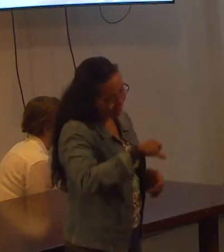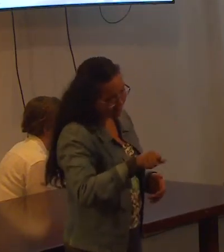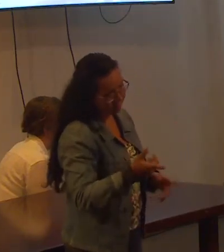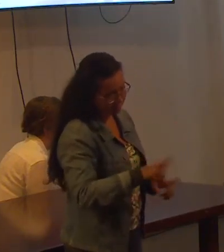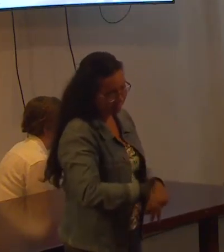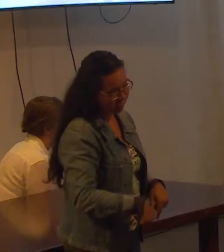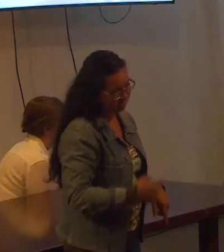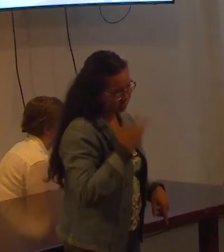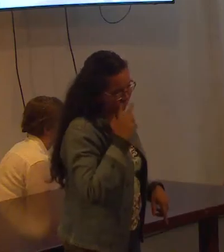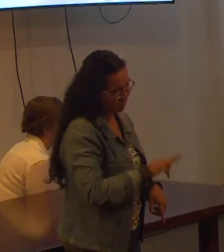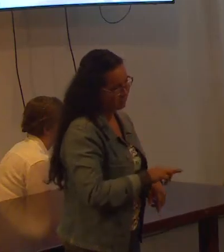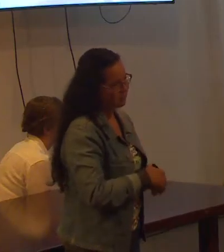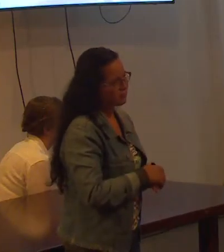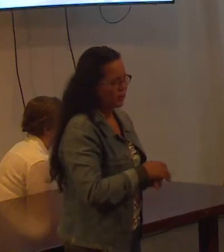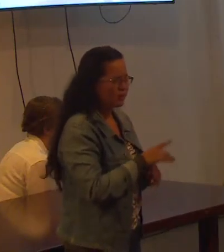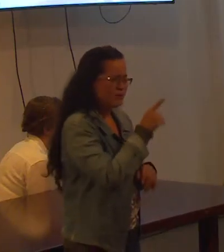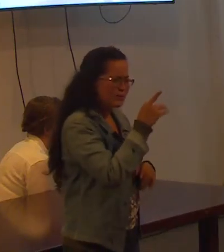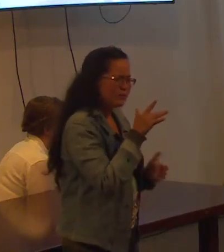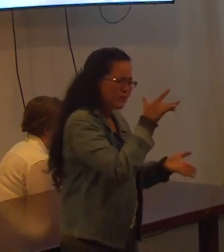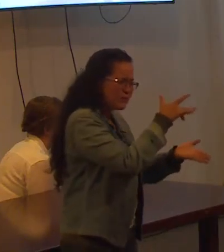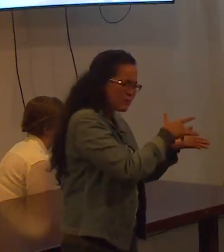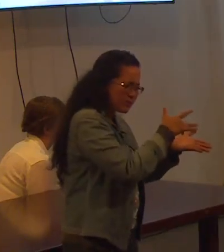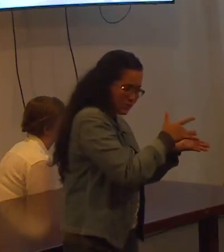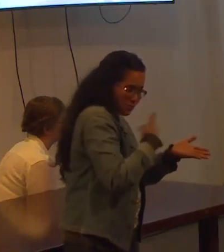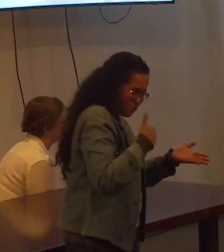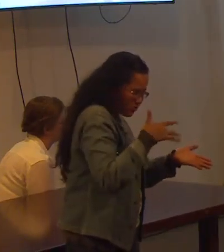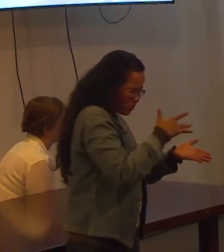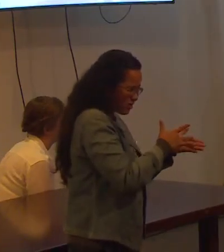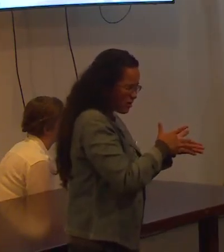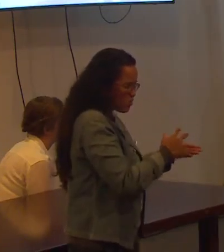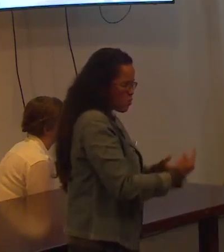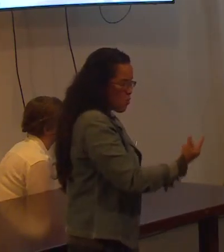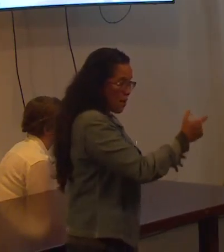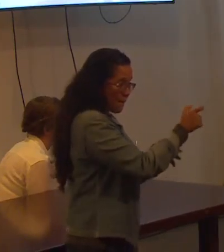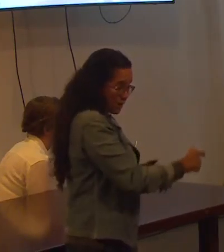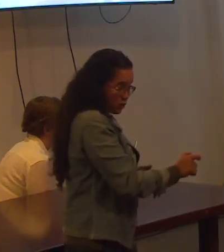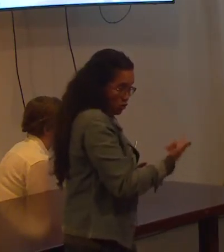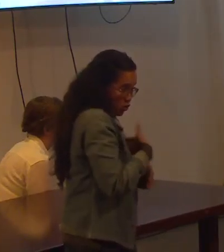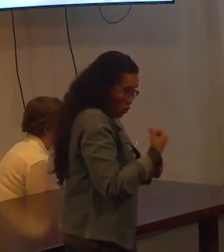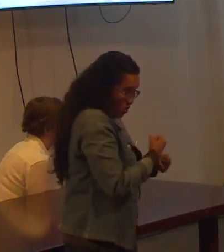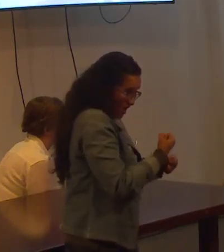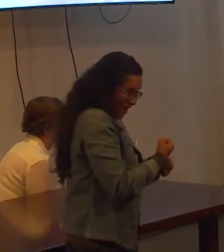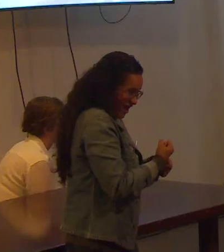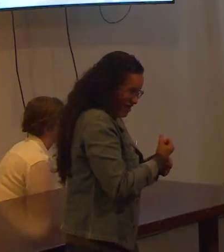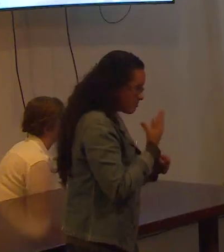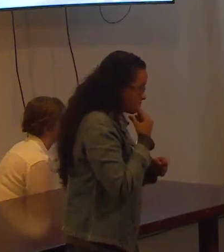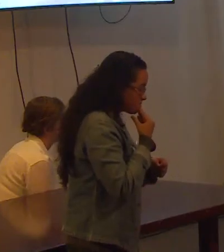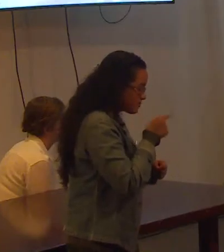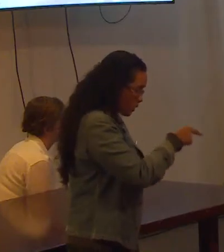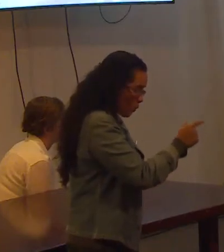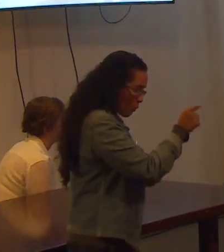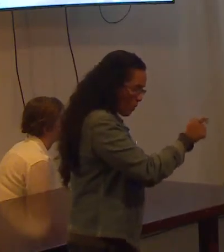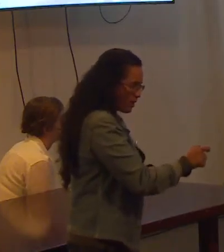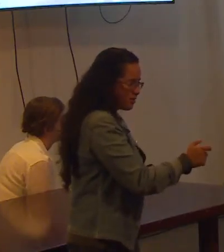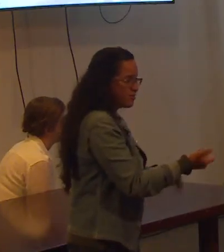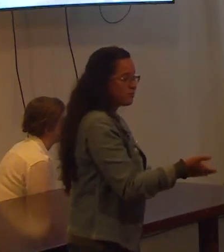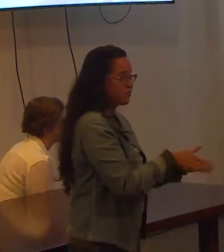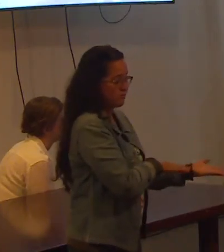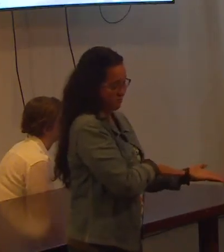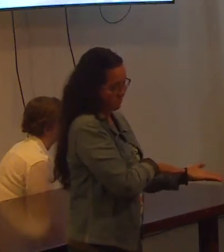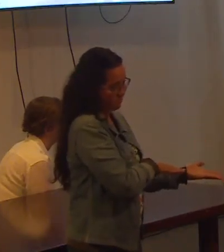pronto que en una ocasión llegué y me enteré que una de las personas con las que yo trabajaba había